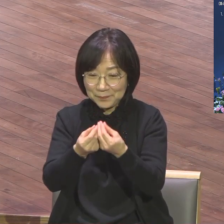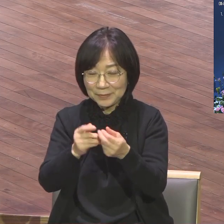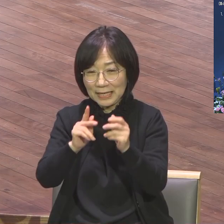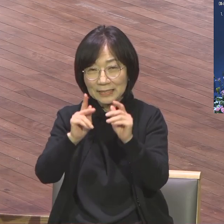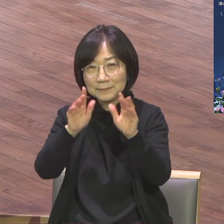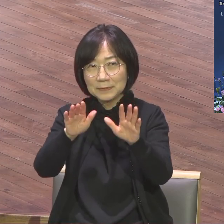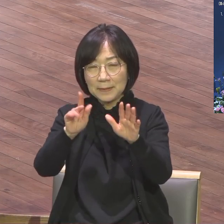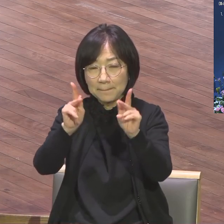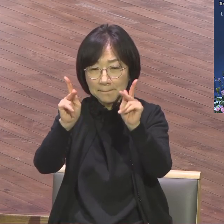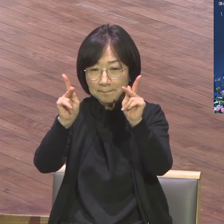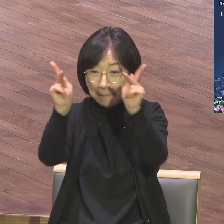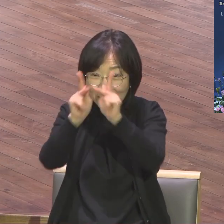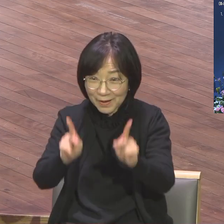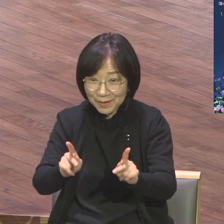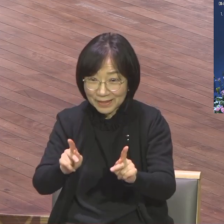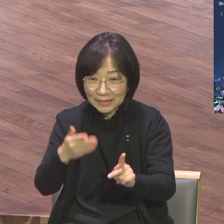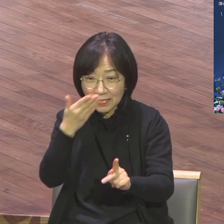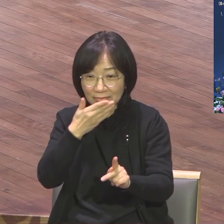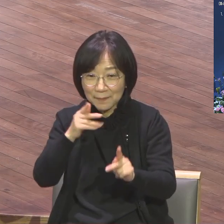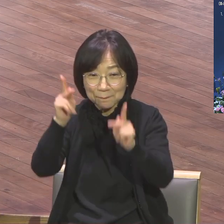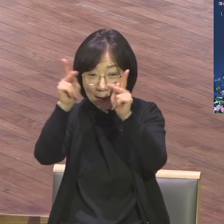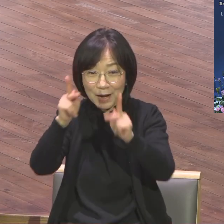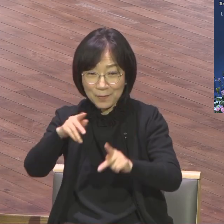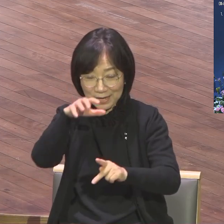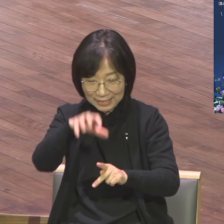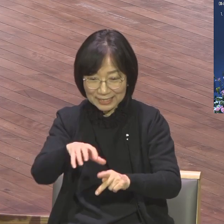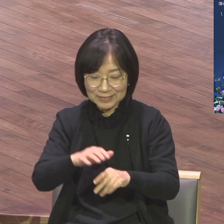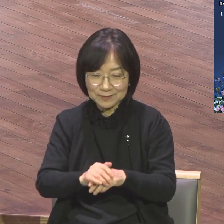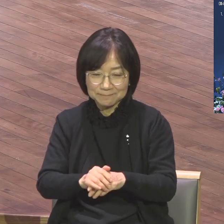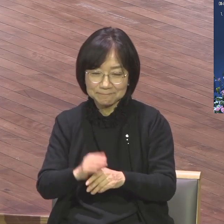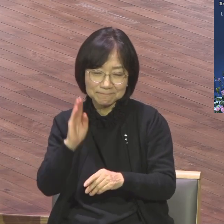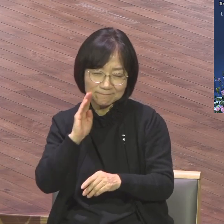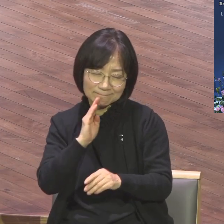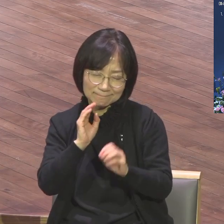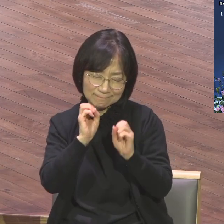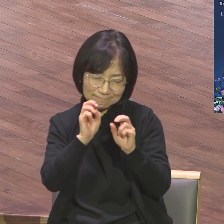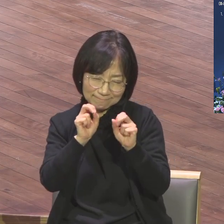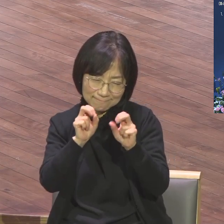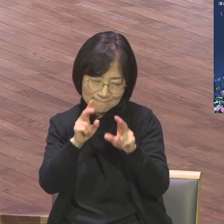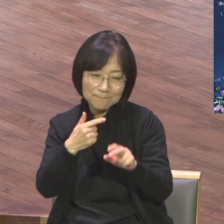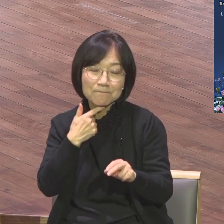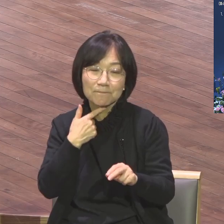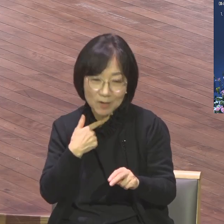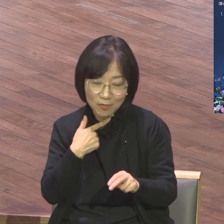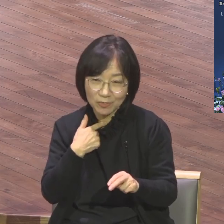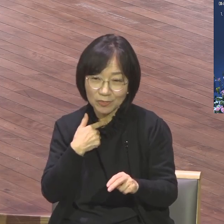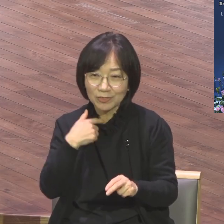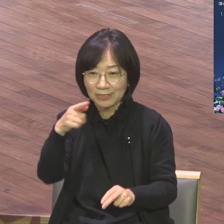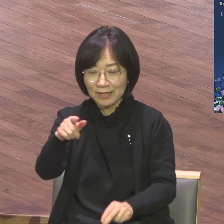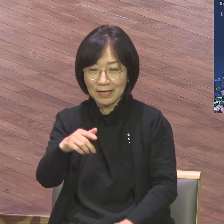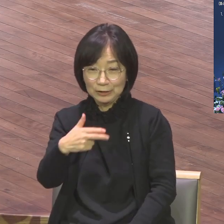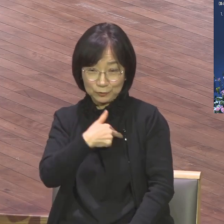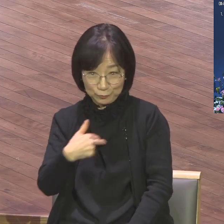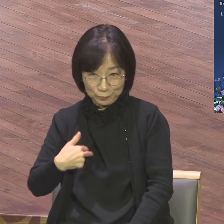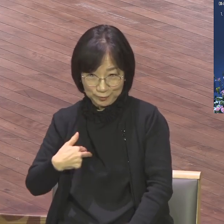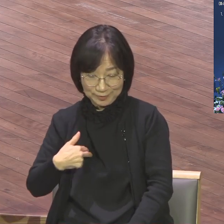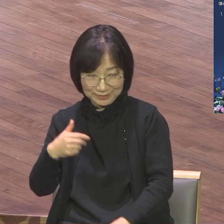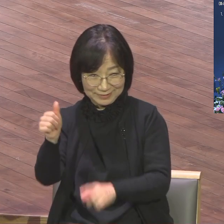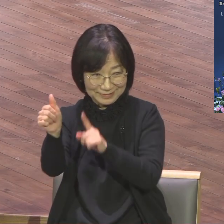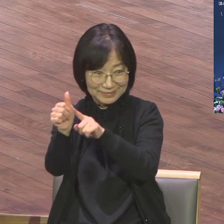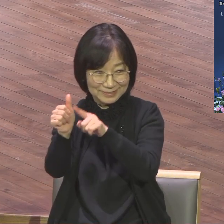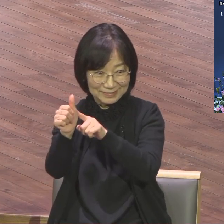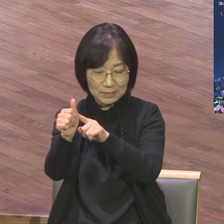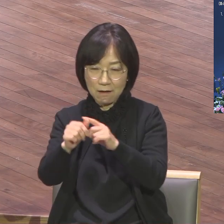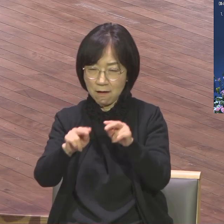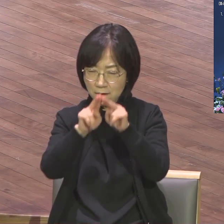사역을 해왔던 이 정규원 선교사 아들이 국제 수어, 영어 수어